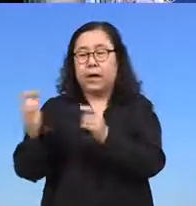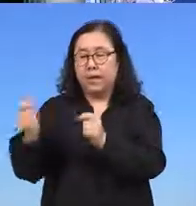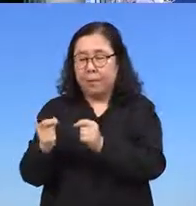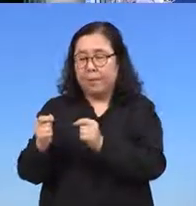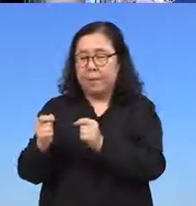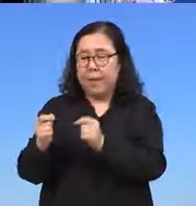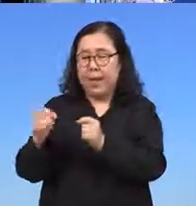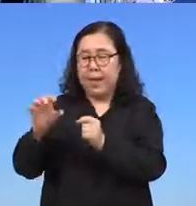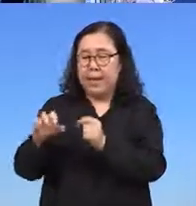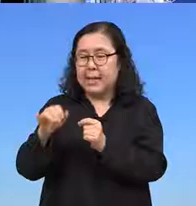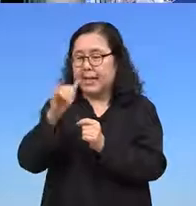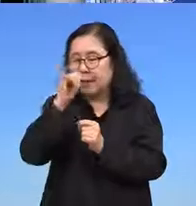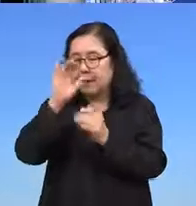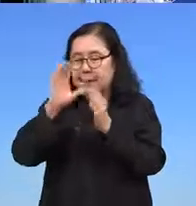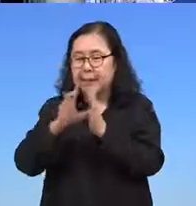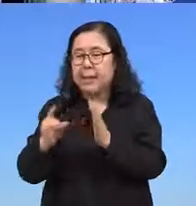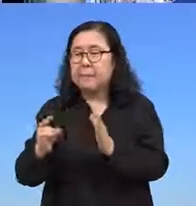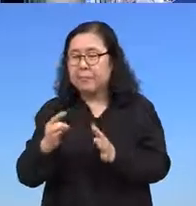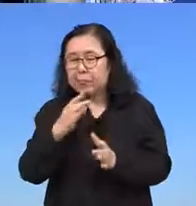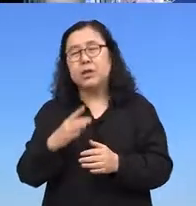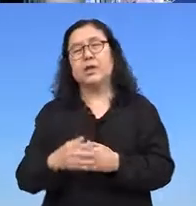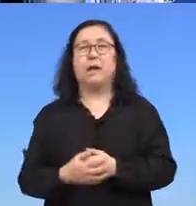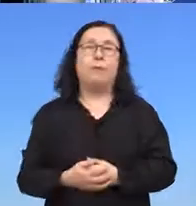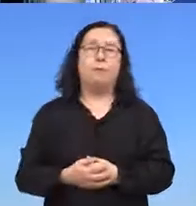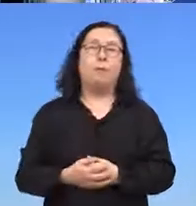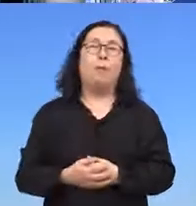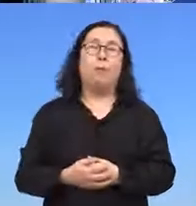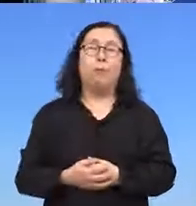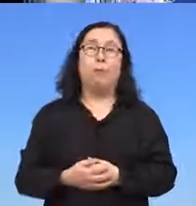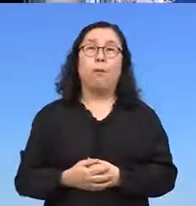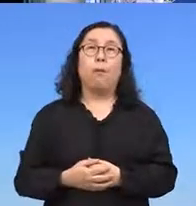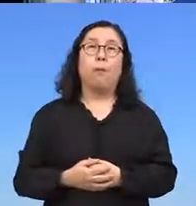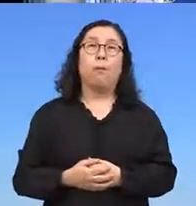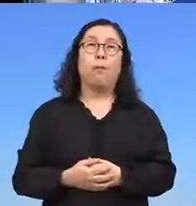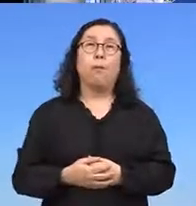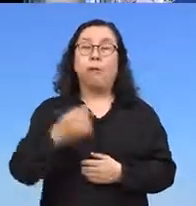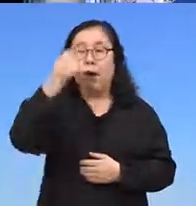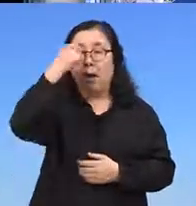있을 때뿐이다. 한 번만 더 들어보시겠습니까?